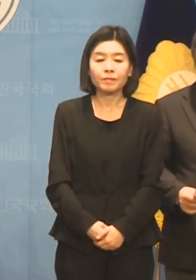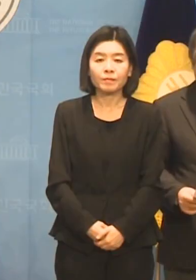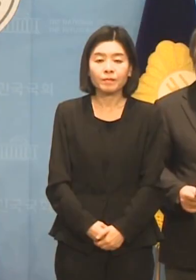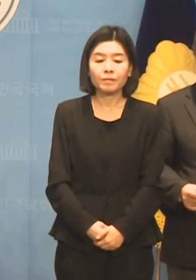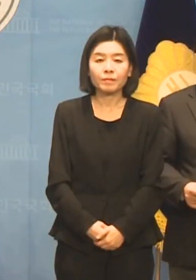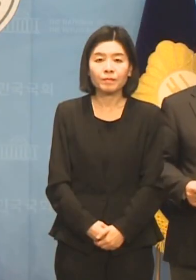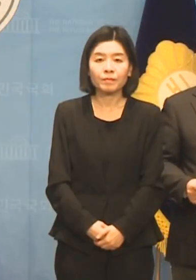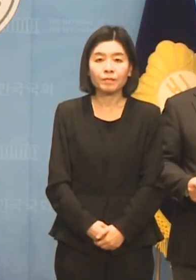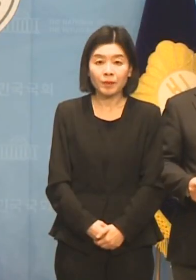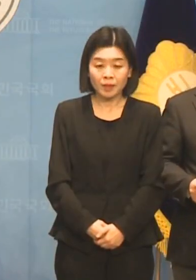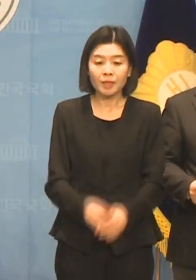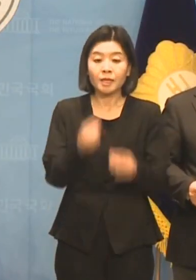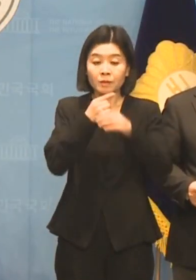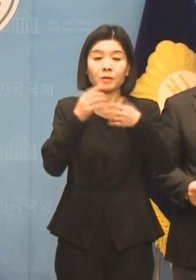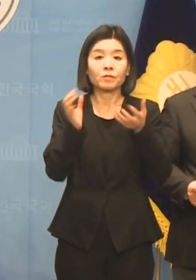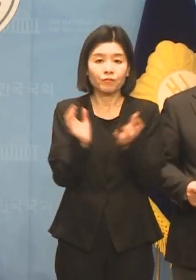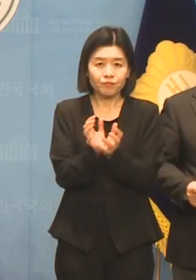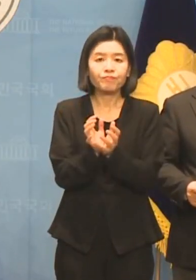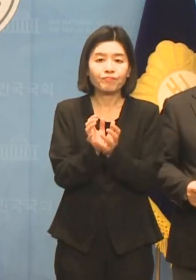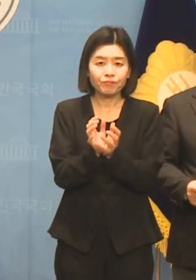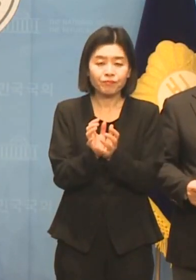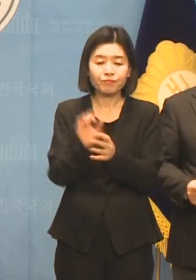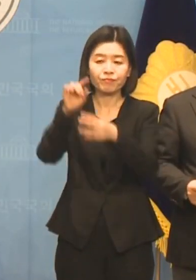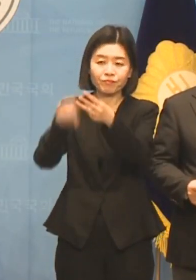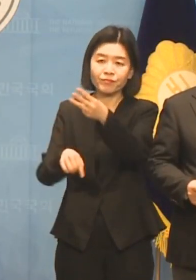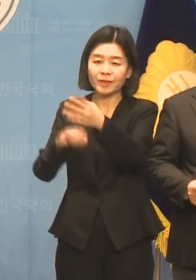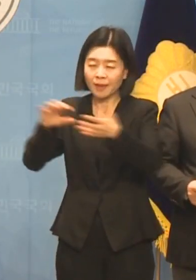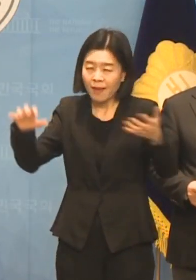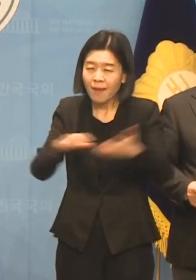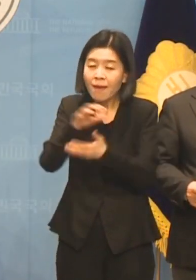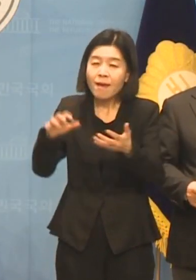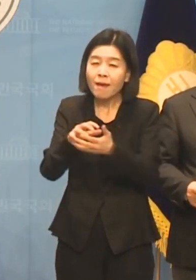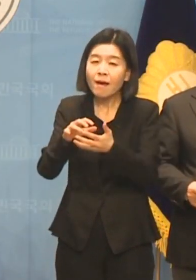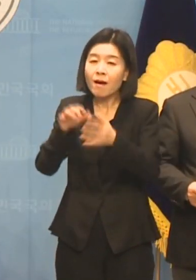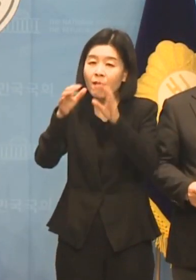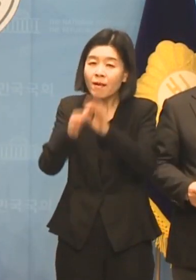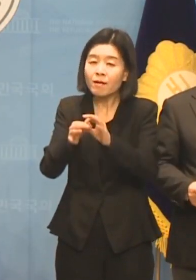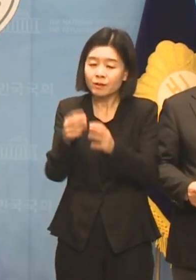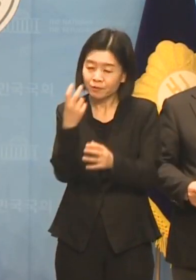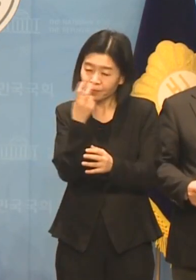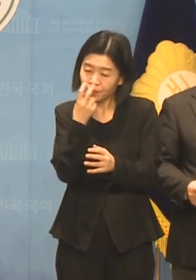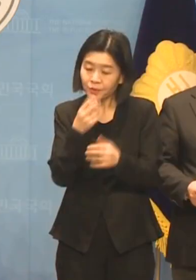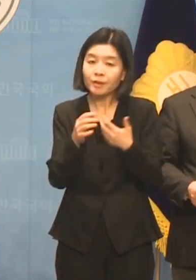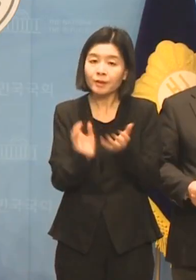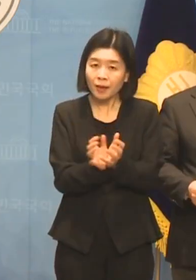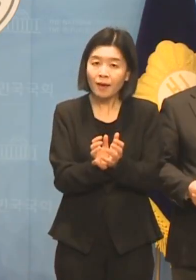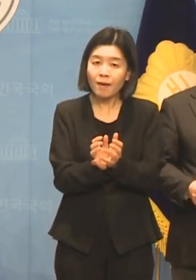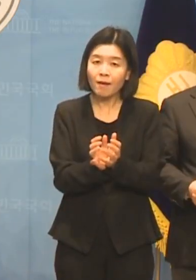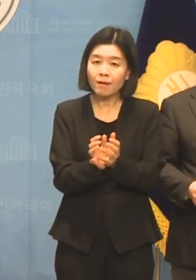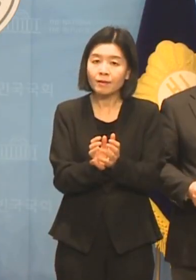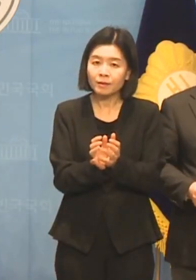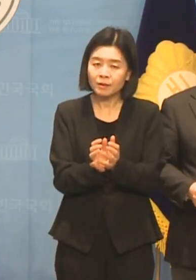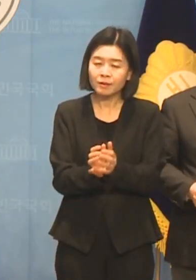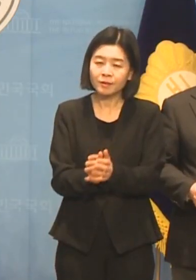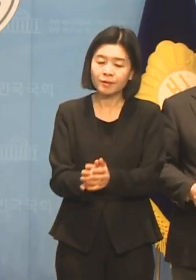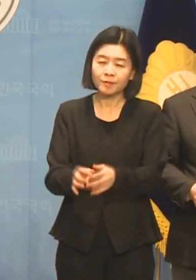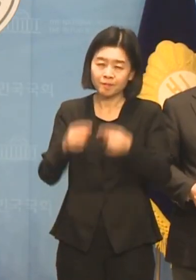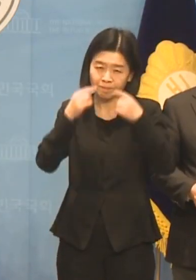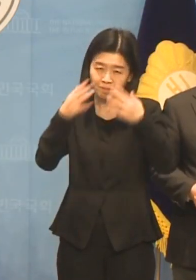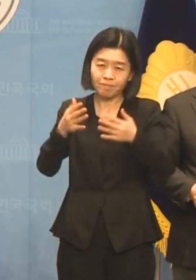이에 더불어민주당 윤석열 내란 진상 조사단은 강력히